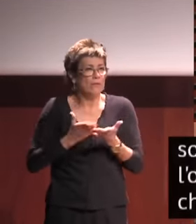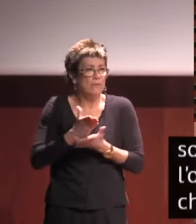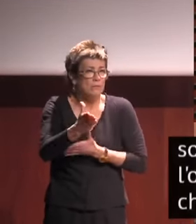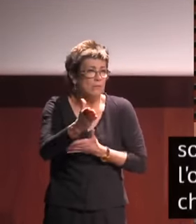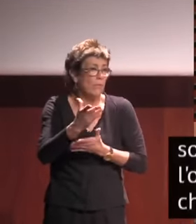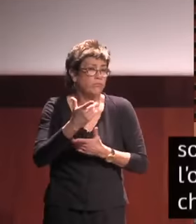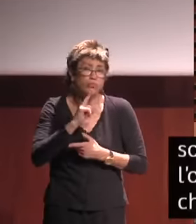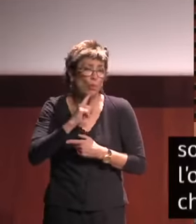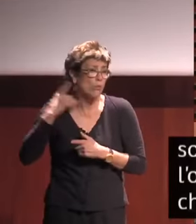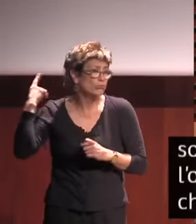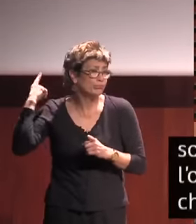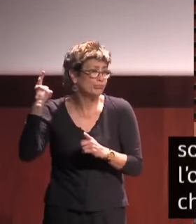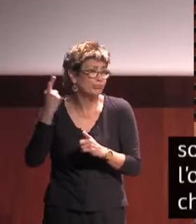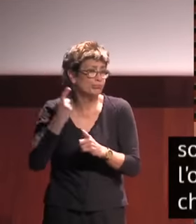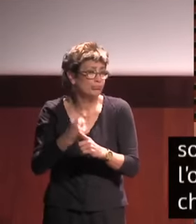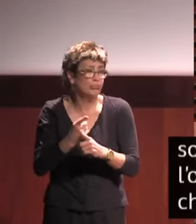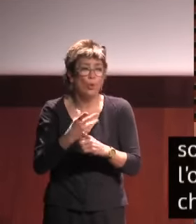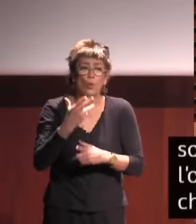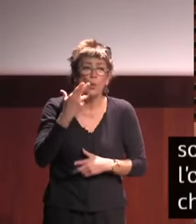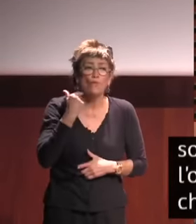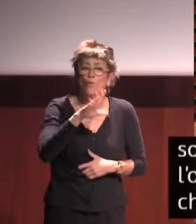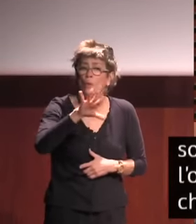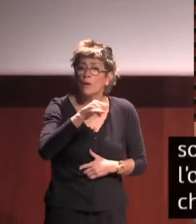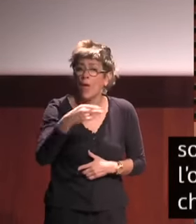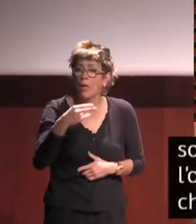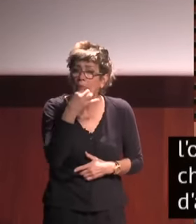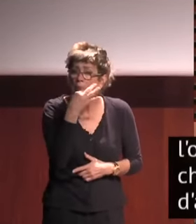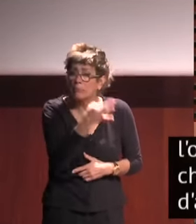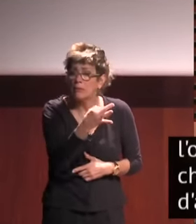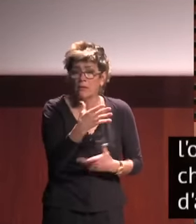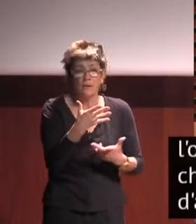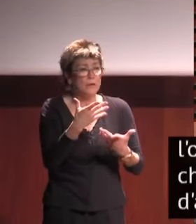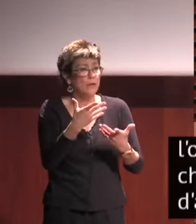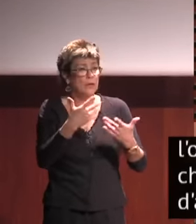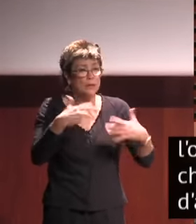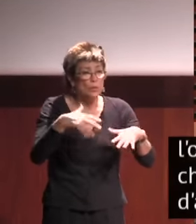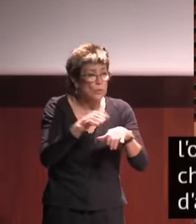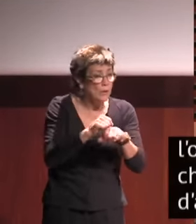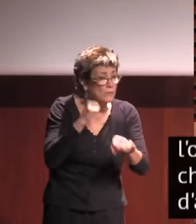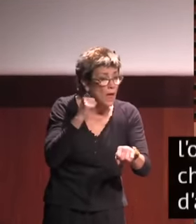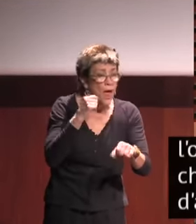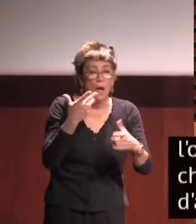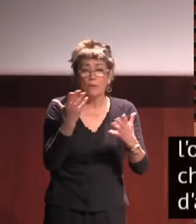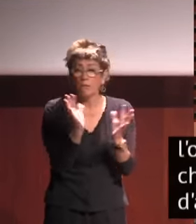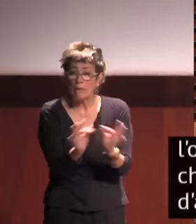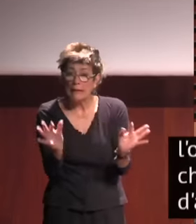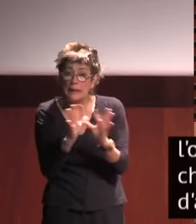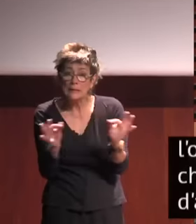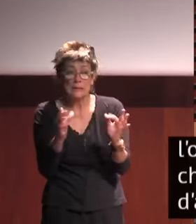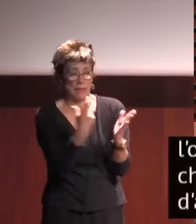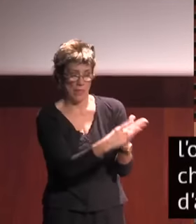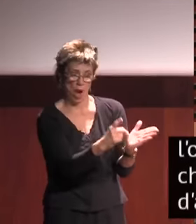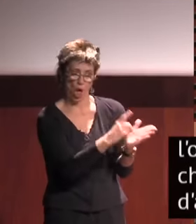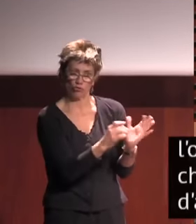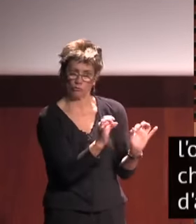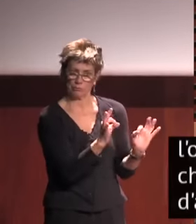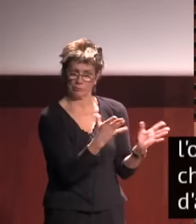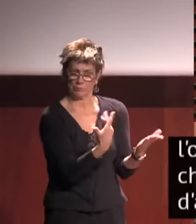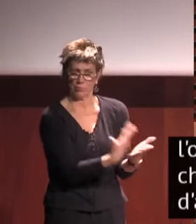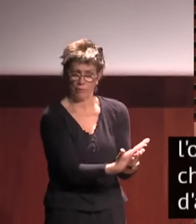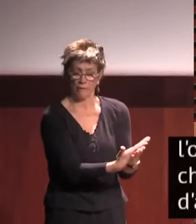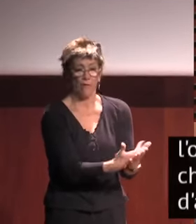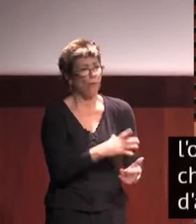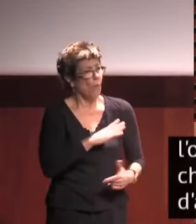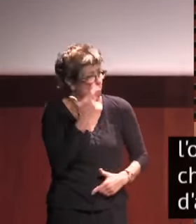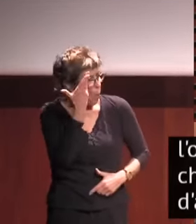ont toujours existé. On l'a vu avec l'intervention de Yann Quentin sur la publication du XVIIIe siècle du récit des Déloges. Il y